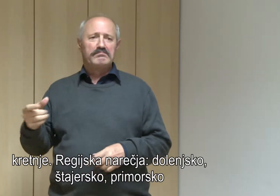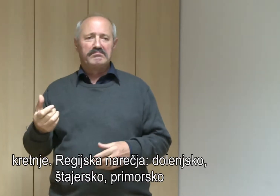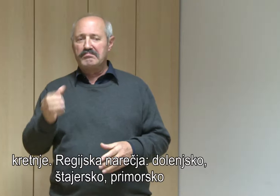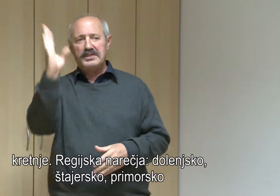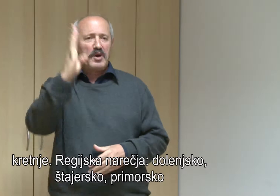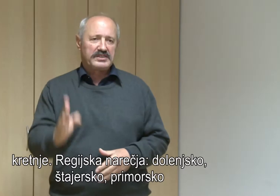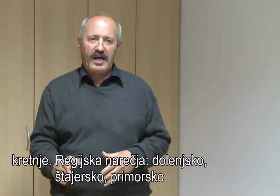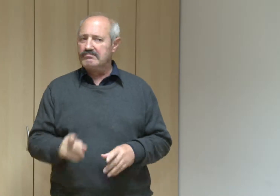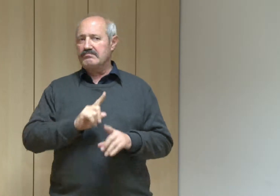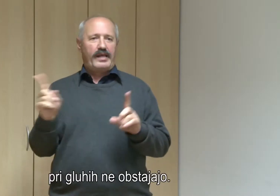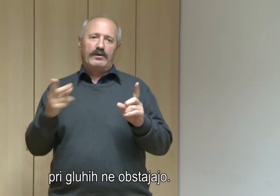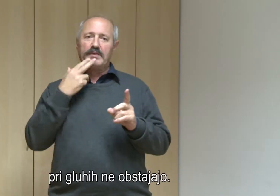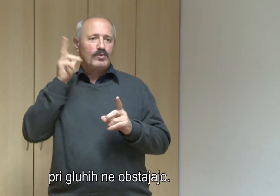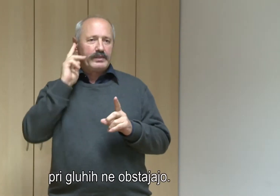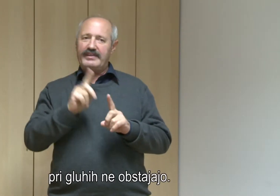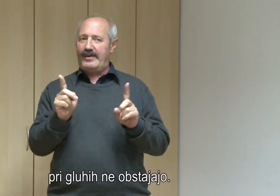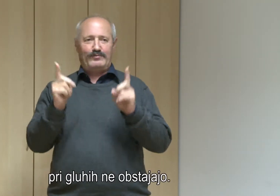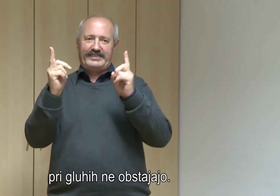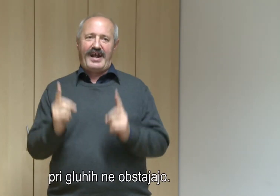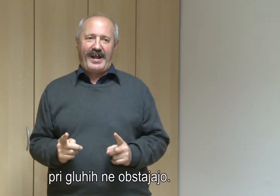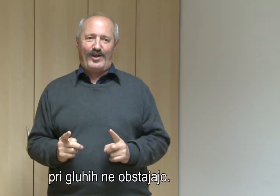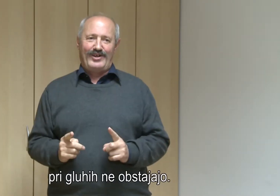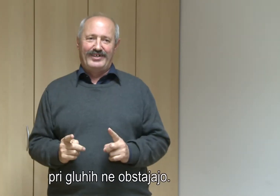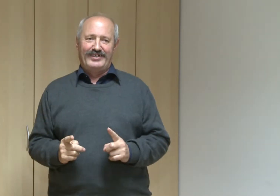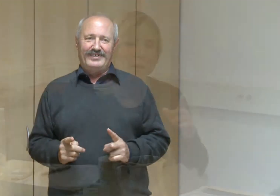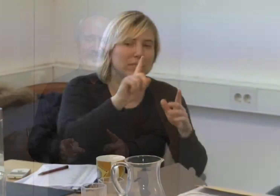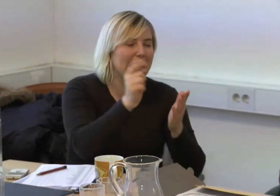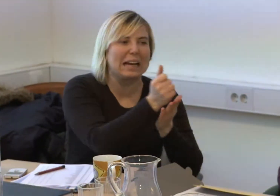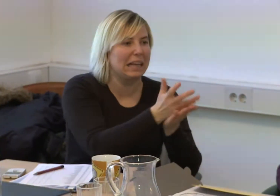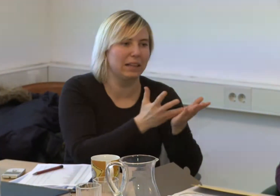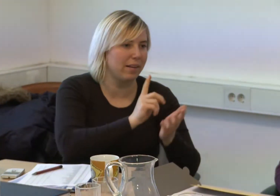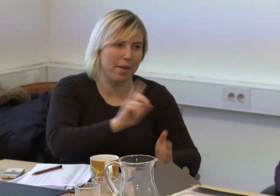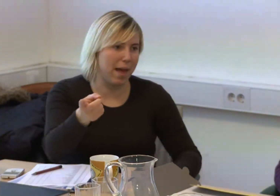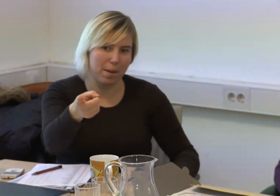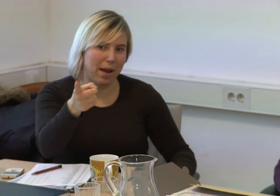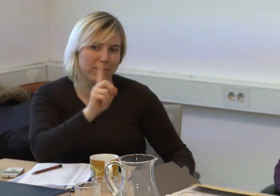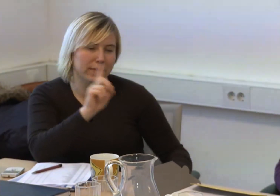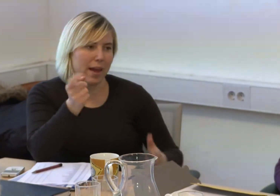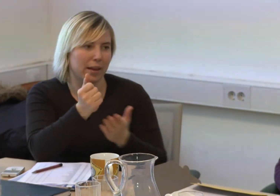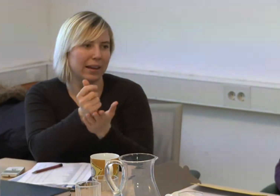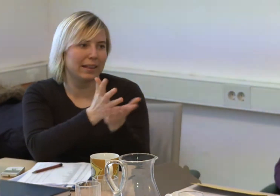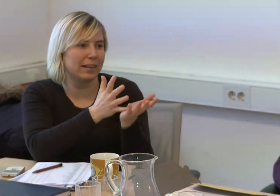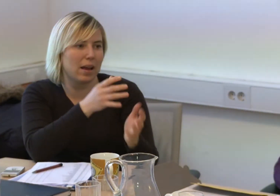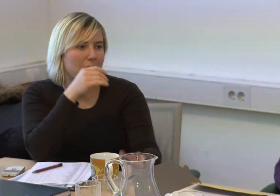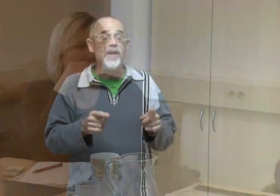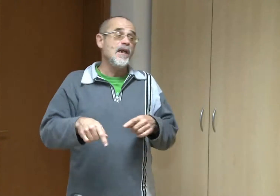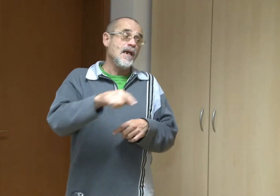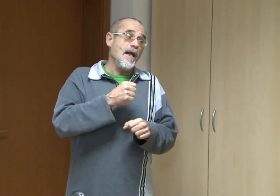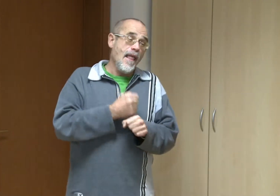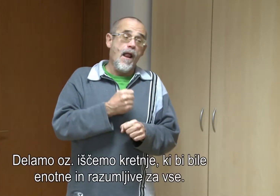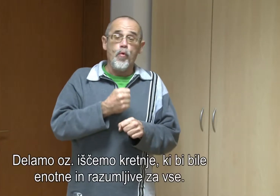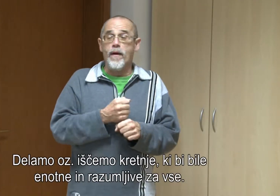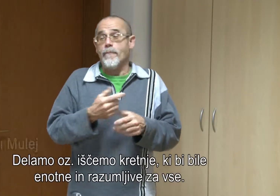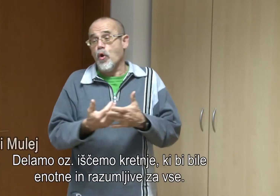Štajerska, Primorska, ne obstajajo. Kritika ne more biti.